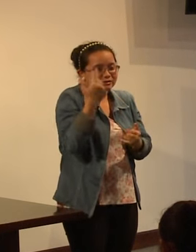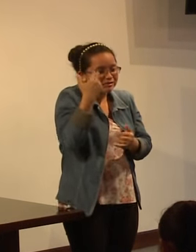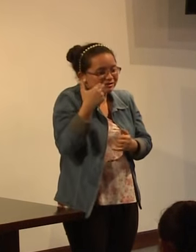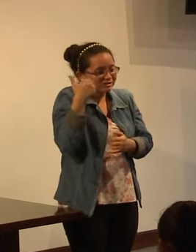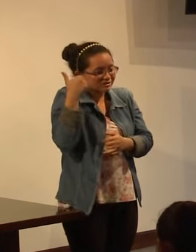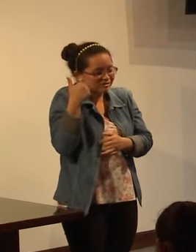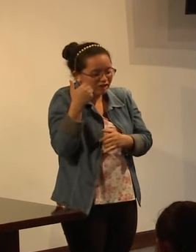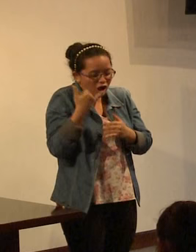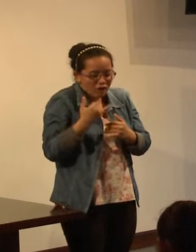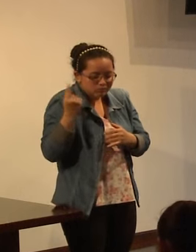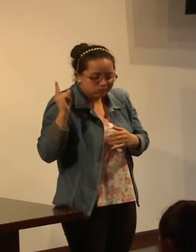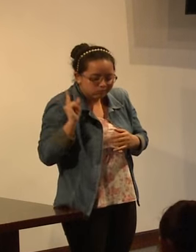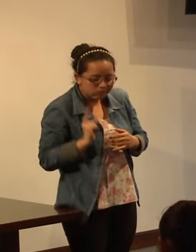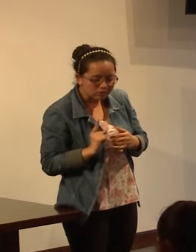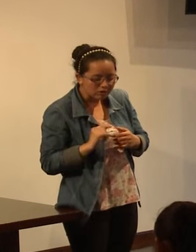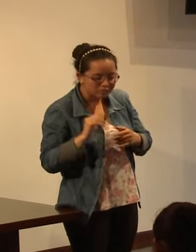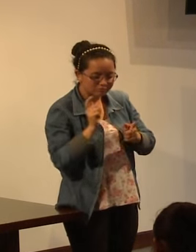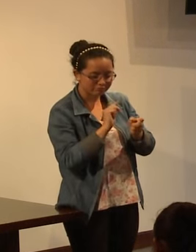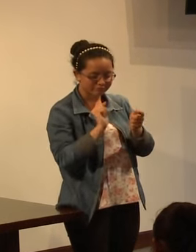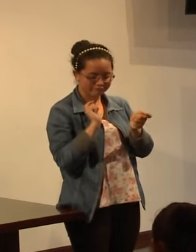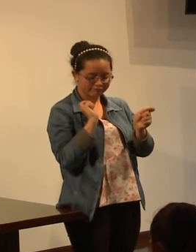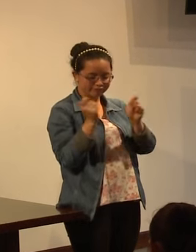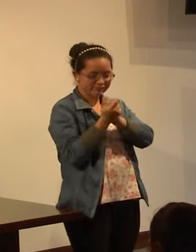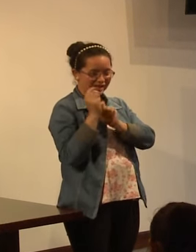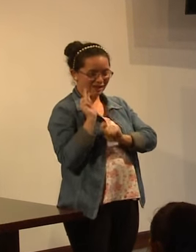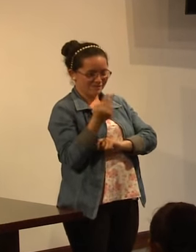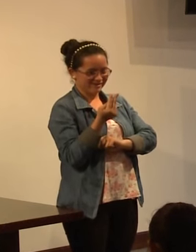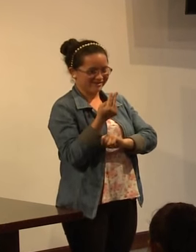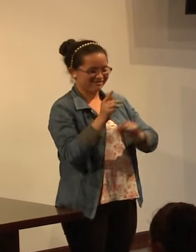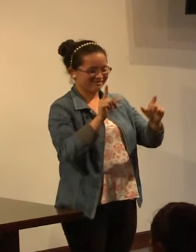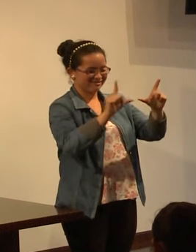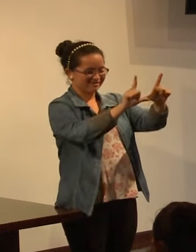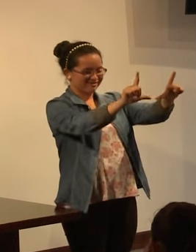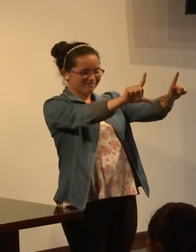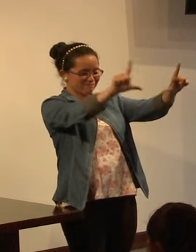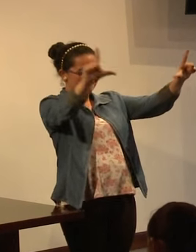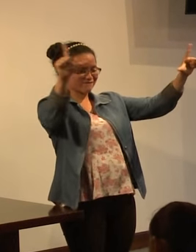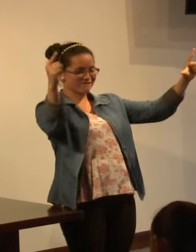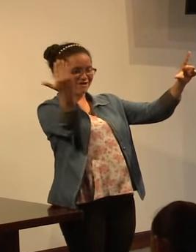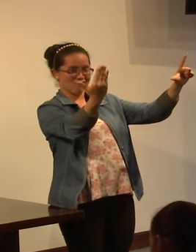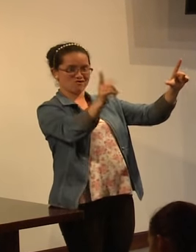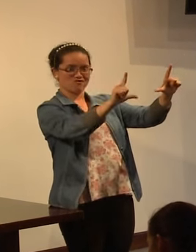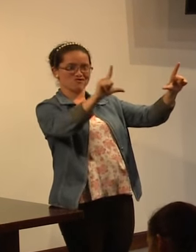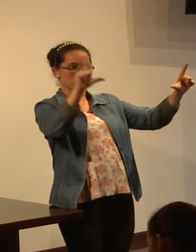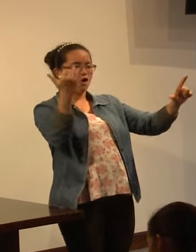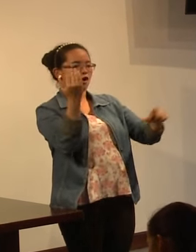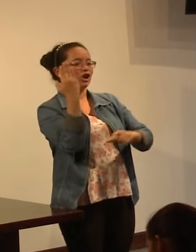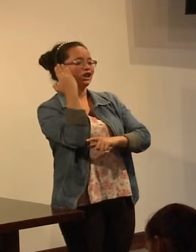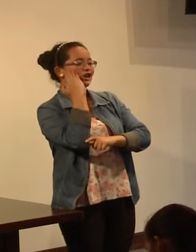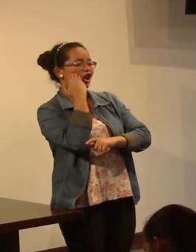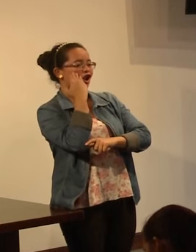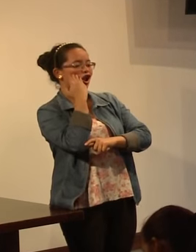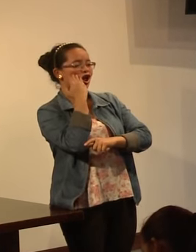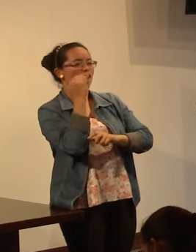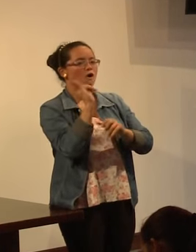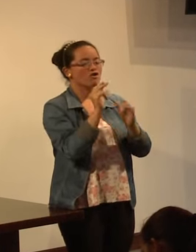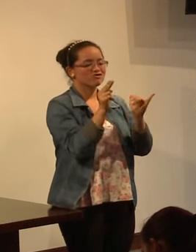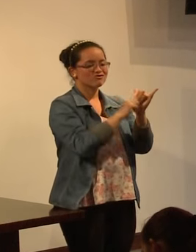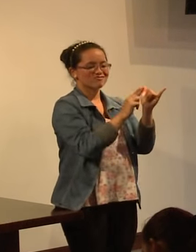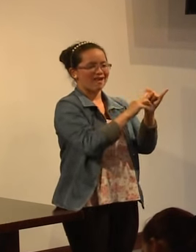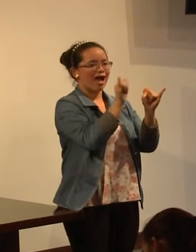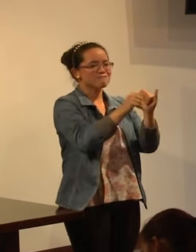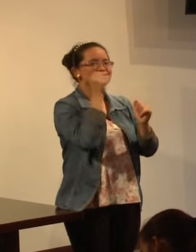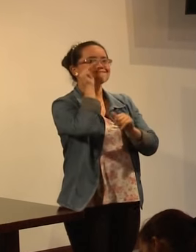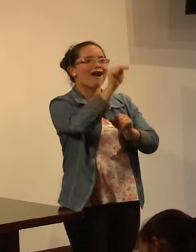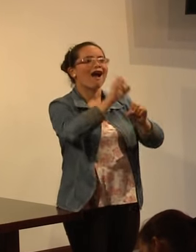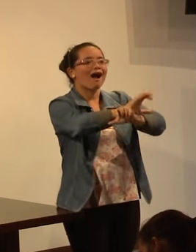pantalla de cine en el bolsillo, ¿no? Un celular con YouTube que tiene todo lo que uno quiera ver ahí, es absurdo. Y aún